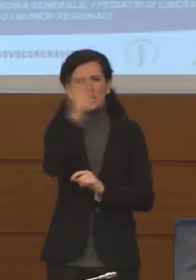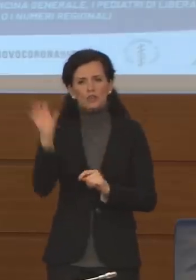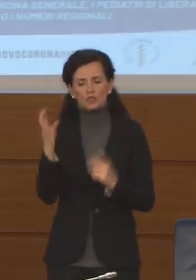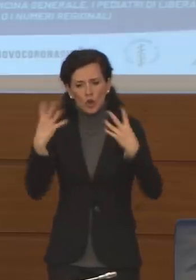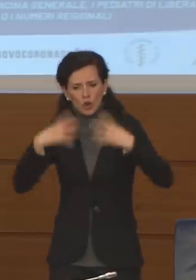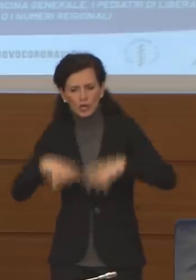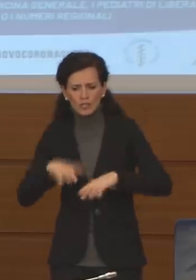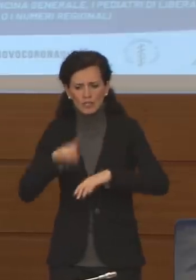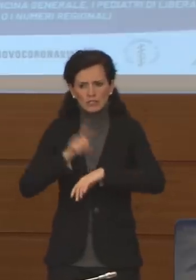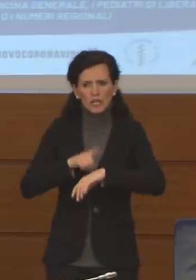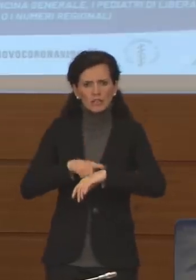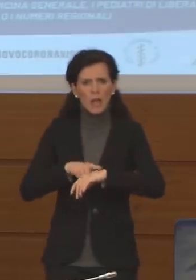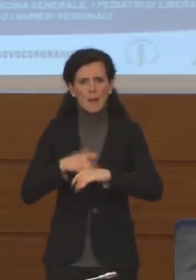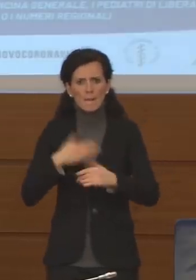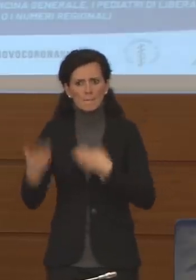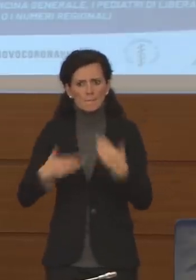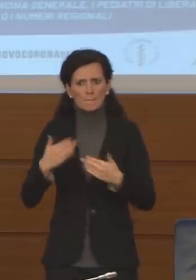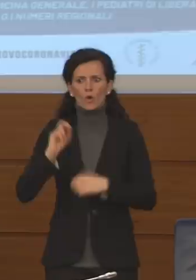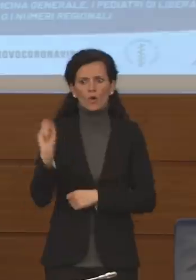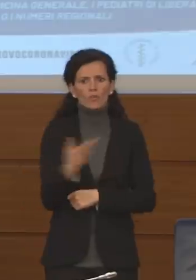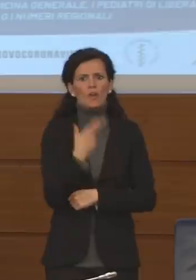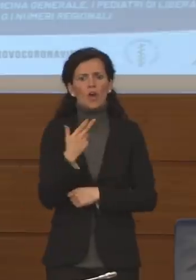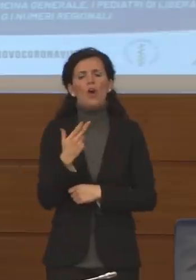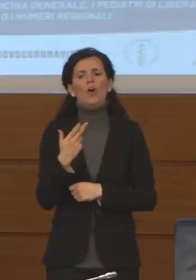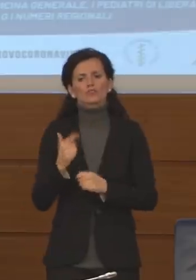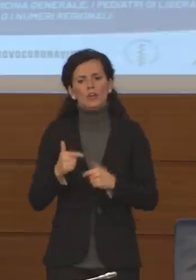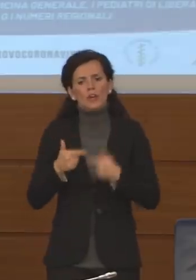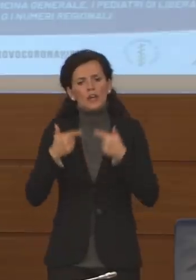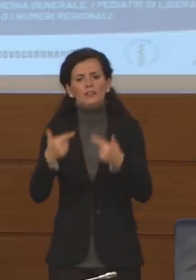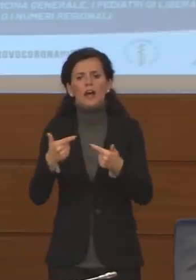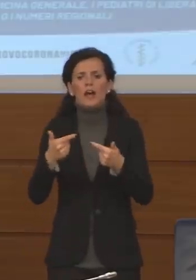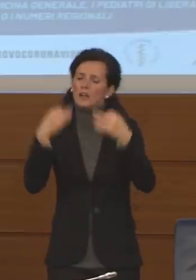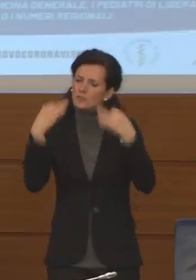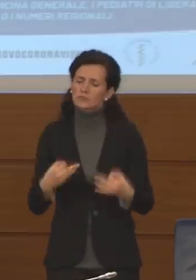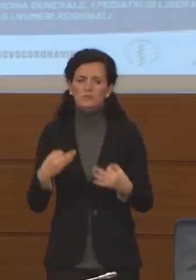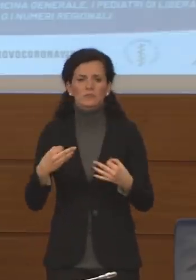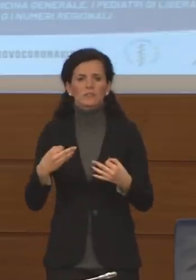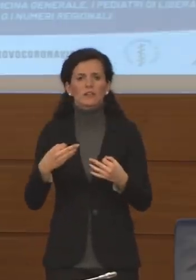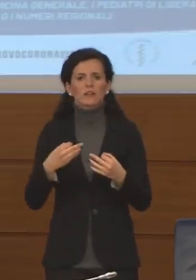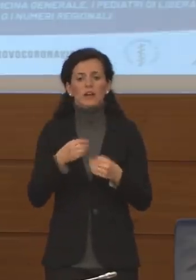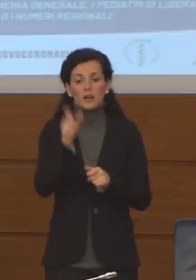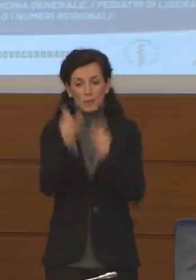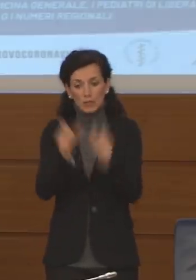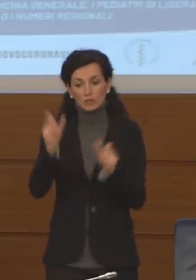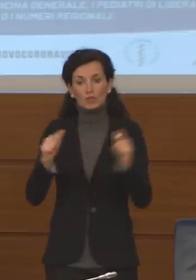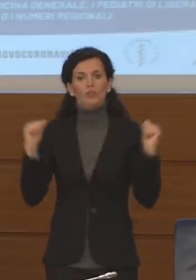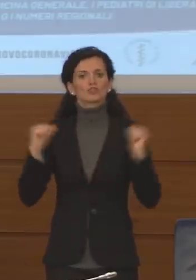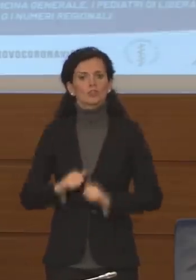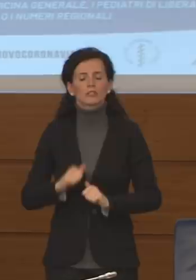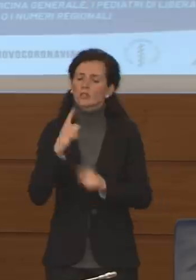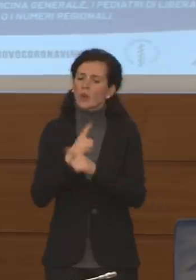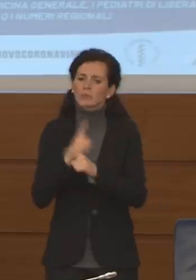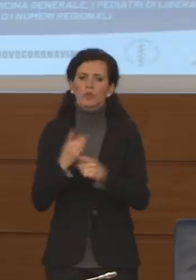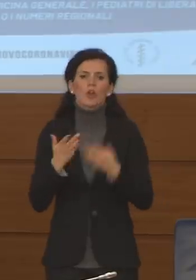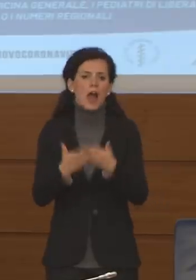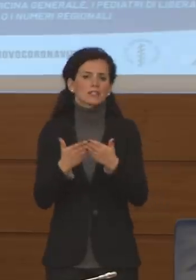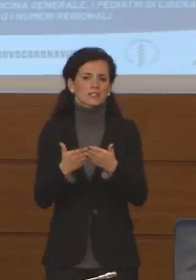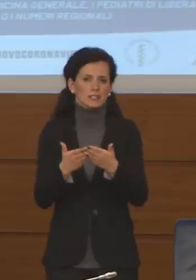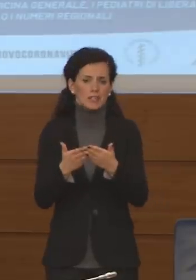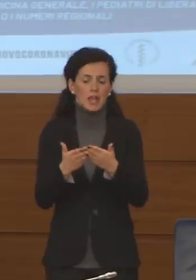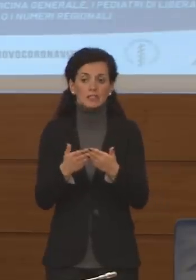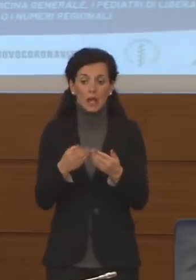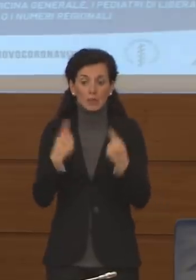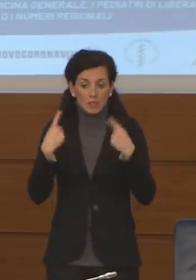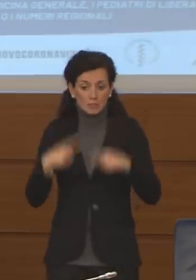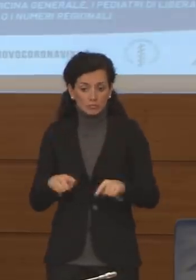diciamo a tempi record per poter distribuire e per poter garantire a tutti i cittadini che ne hanno bisogno standard di assistenza questo è